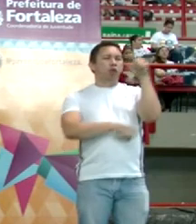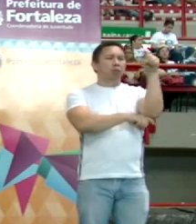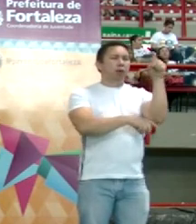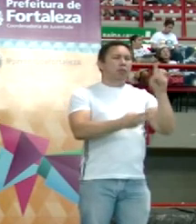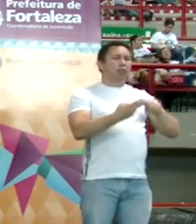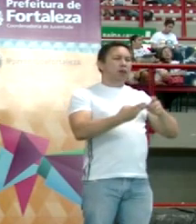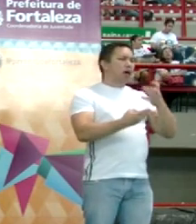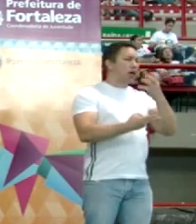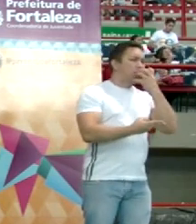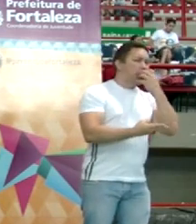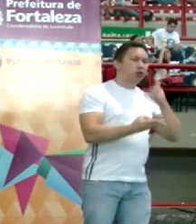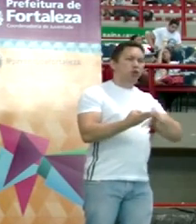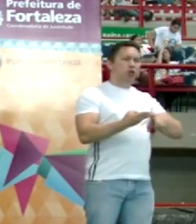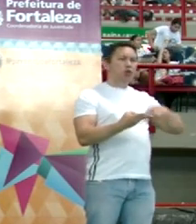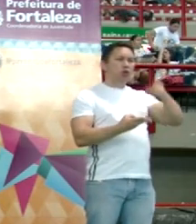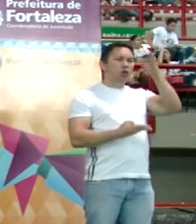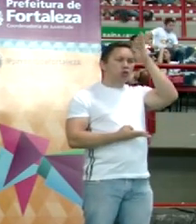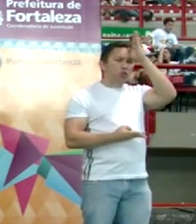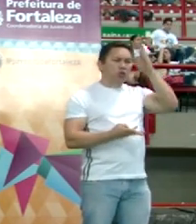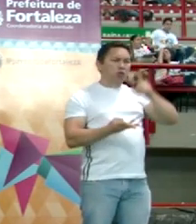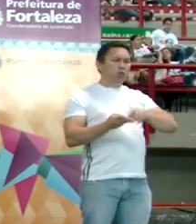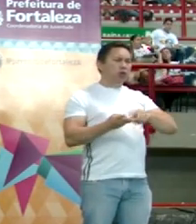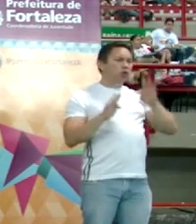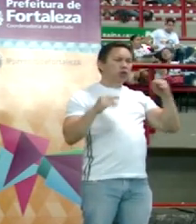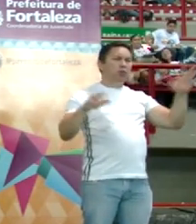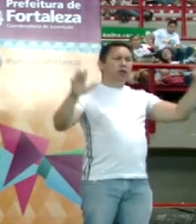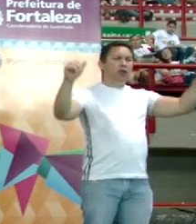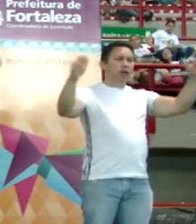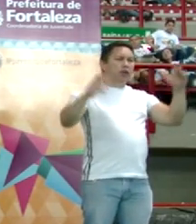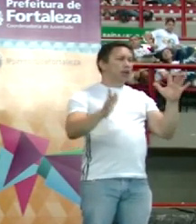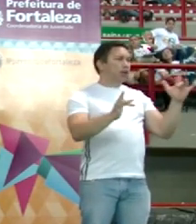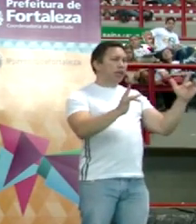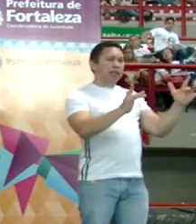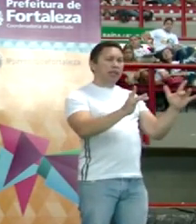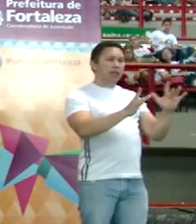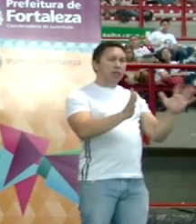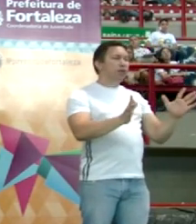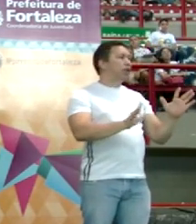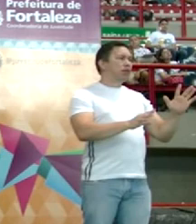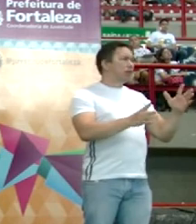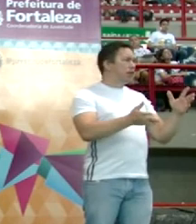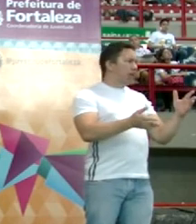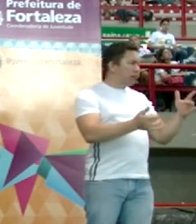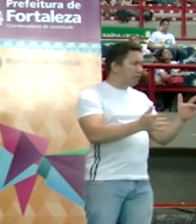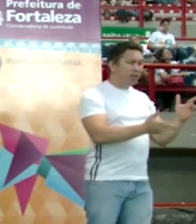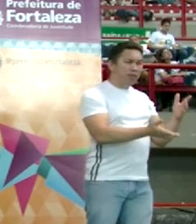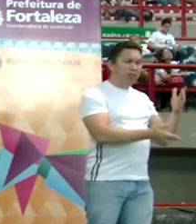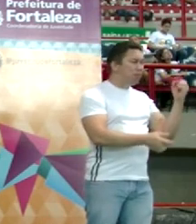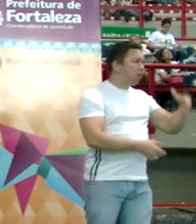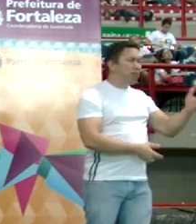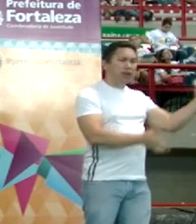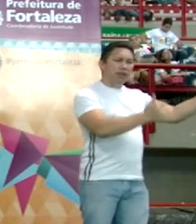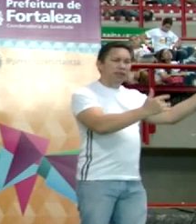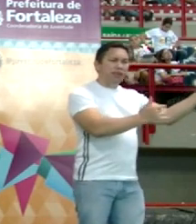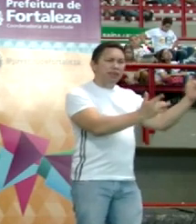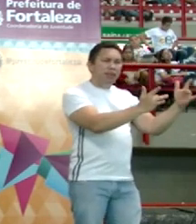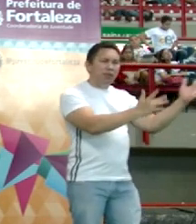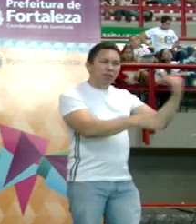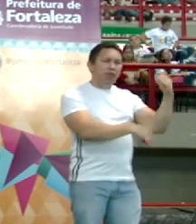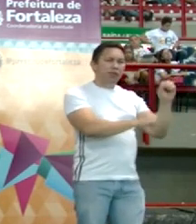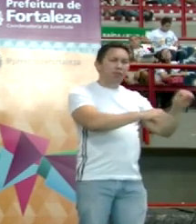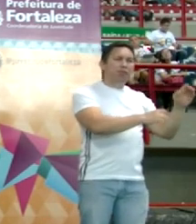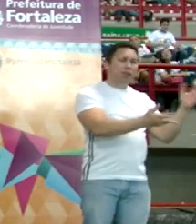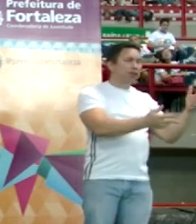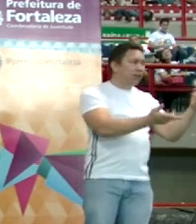cachorrinho, vizinho, sobrinho. Entendeu? Namorada, mas não sabe de nada, chama. Chama pra isso, vem cá, vê se é pra